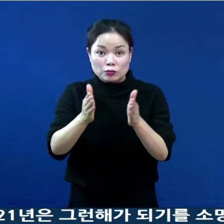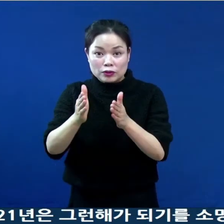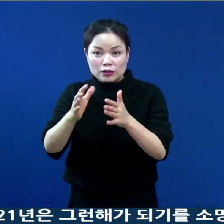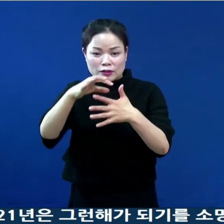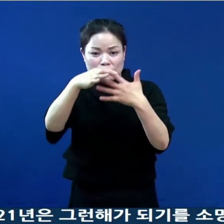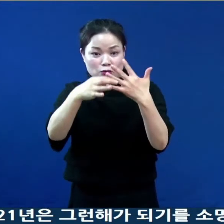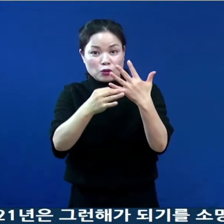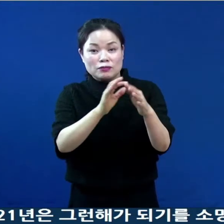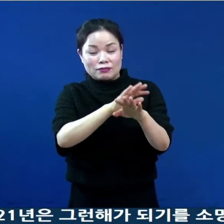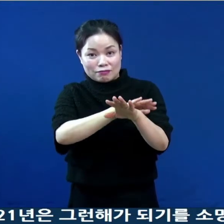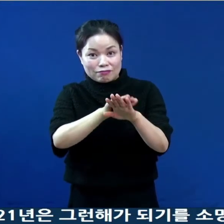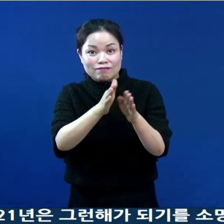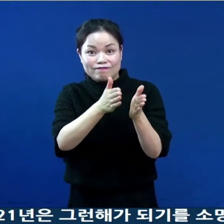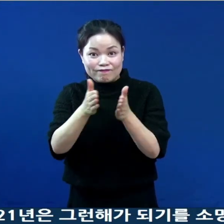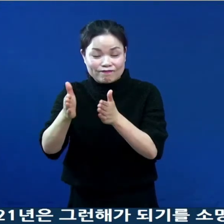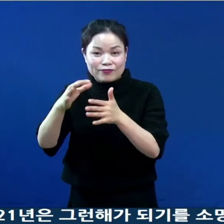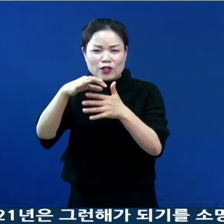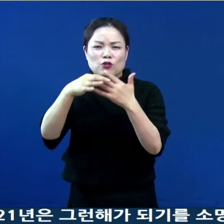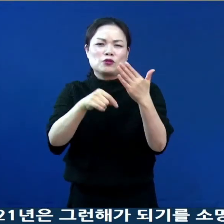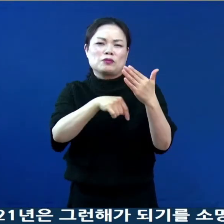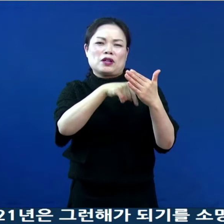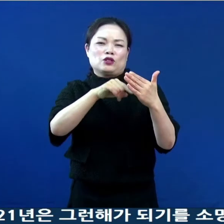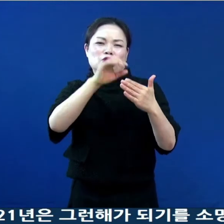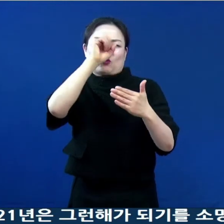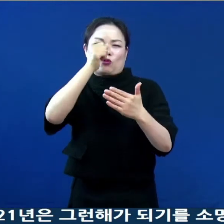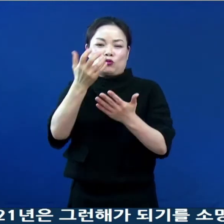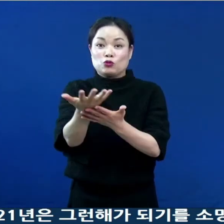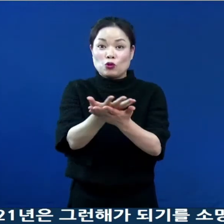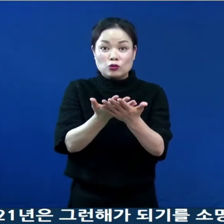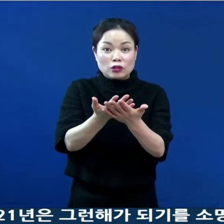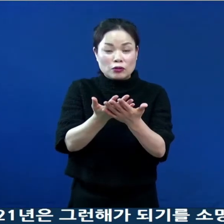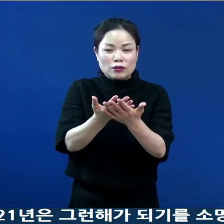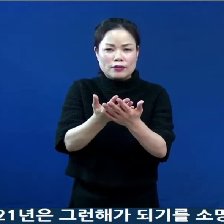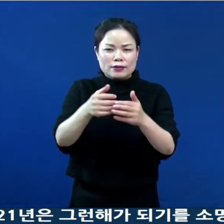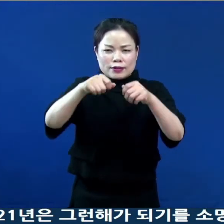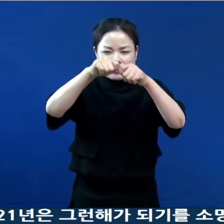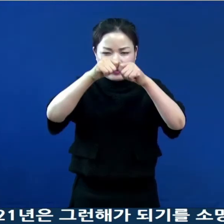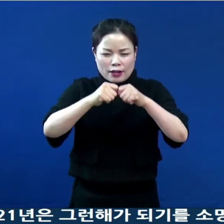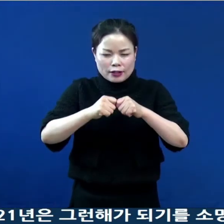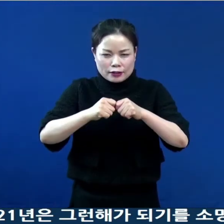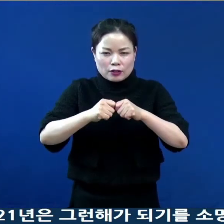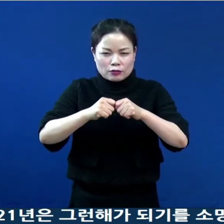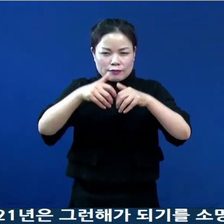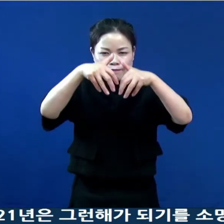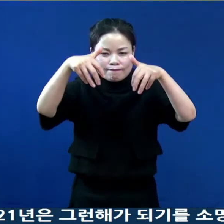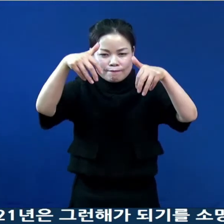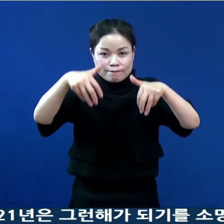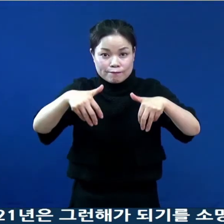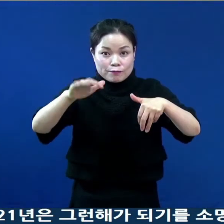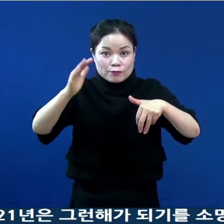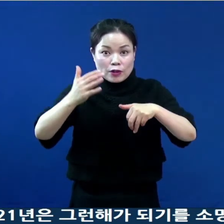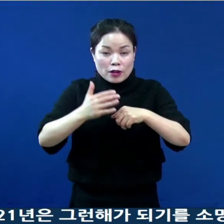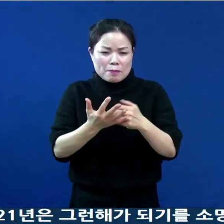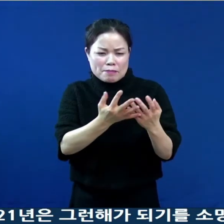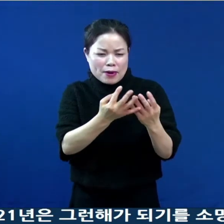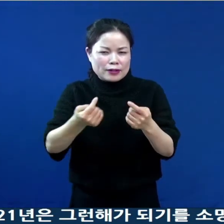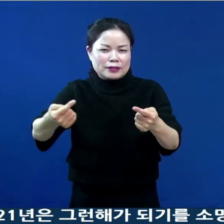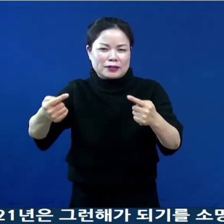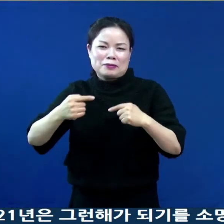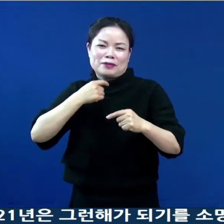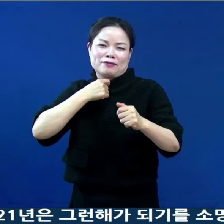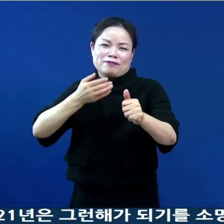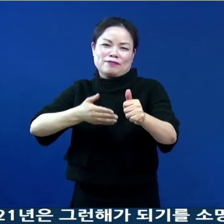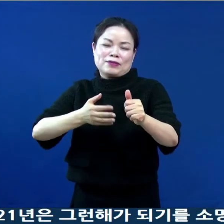커리큘럼이 짜져 있고 그 커리큘럼 아래서 좋은 교재와 함께 체계적으로 학습이 시작이 됩니다. 많은 성도님들 참여를